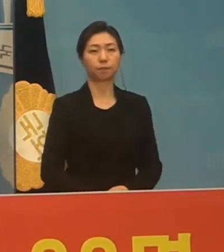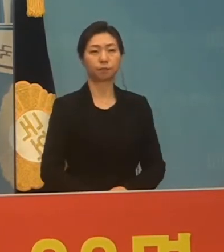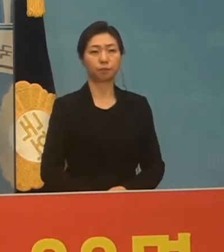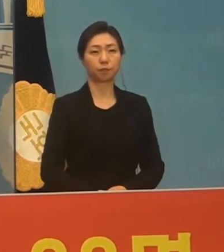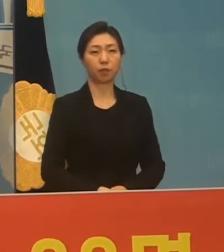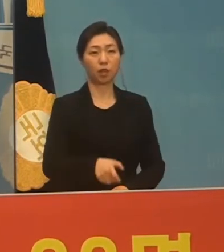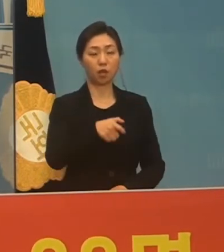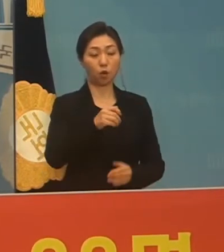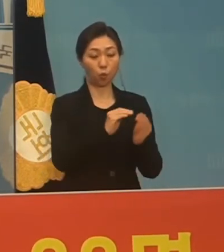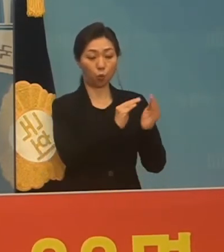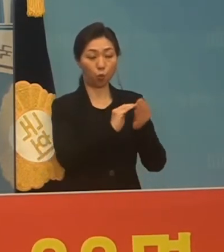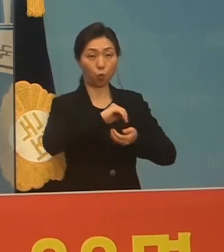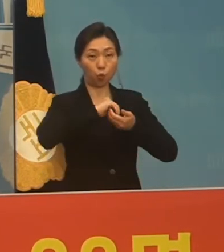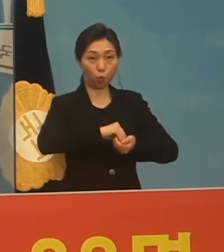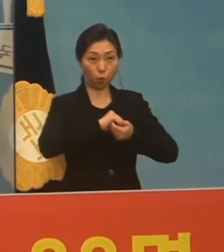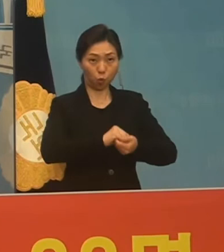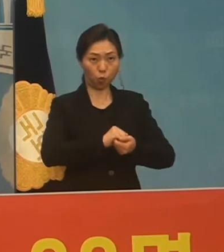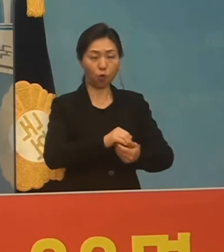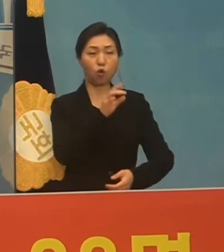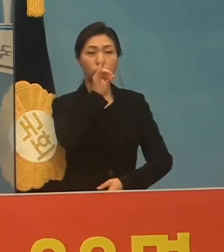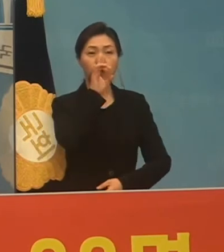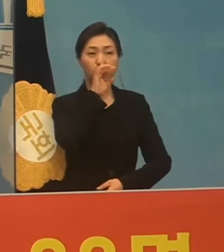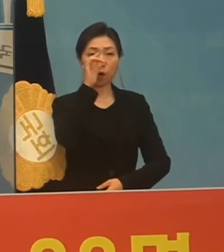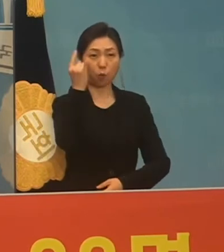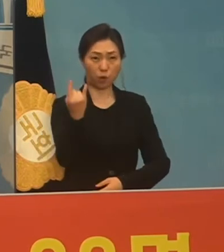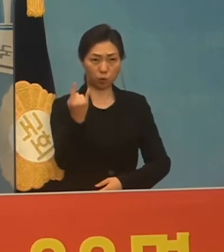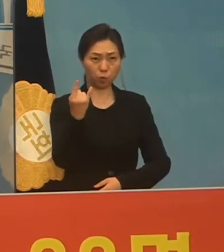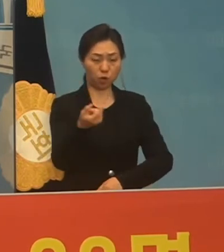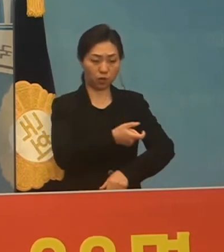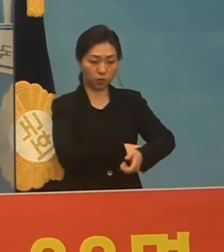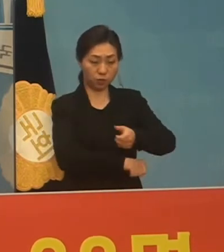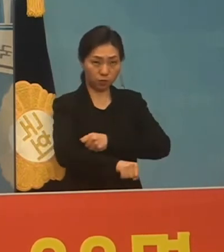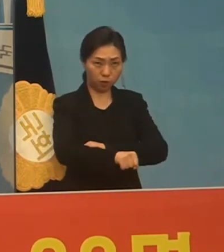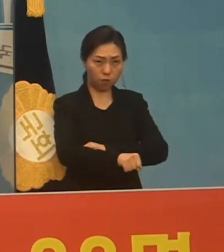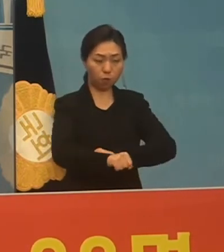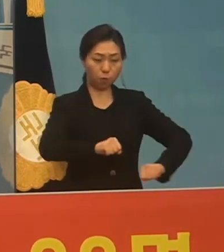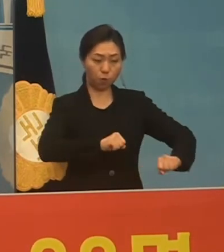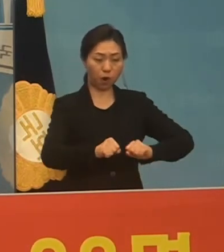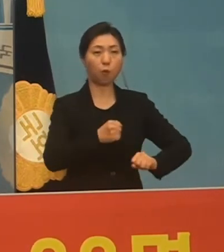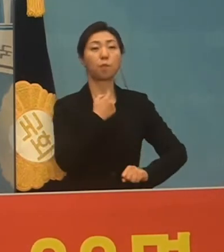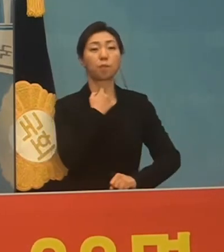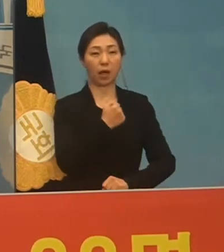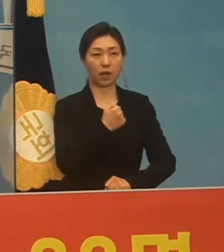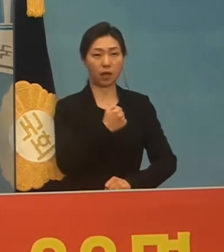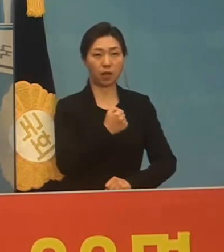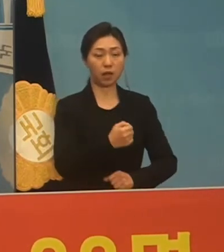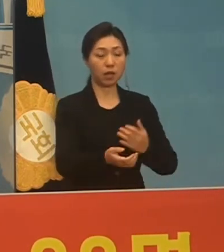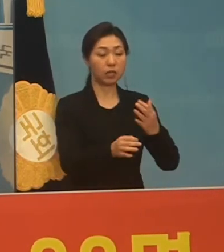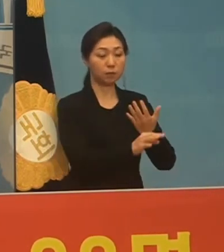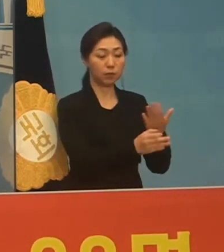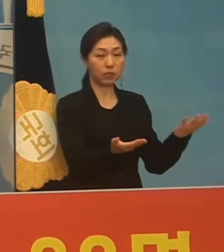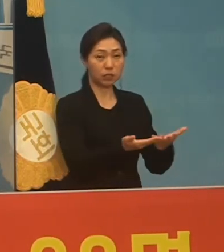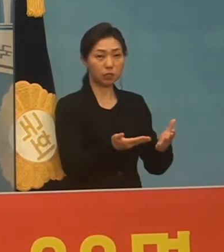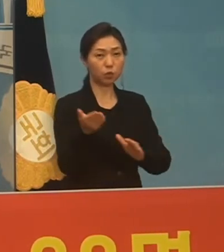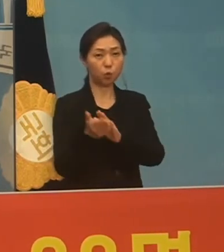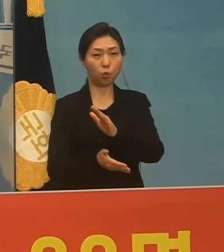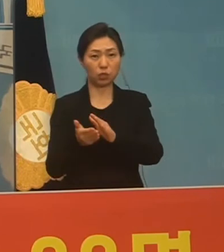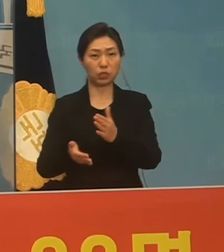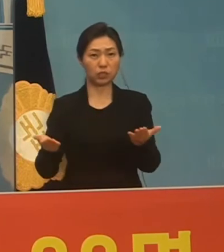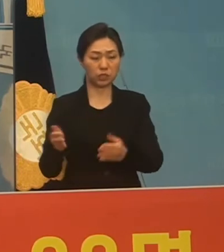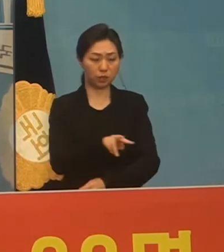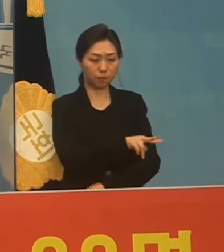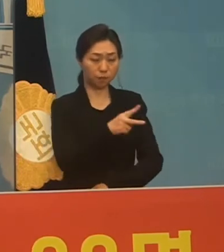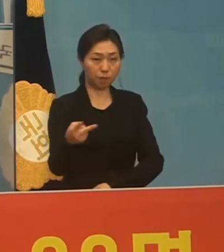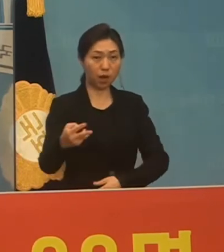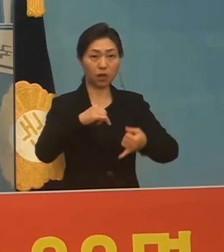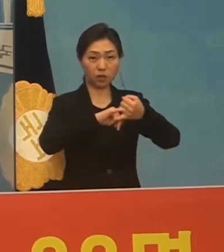농업중앙회 역시 이에 대한 적극적으로 하달했습니다. 그래서 비정규직을 정규직하겠다고 약속했음에도 불구하고